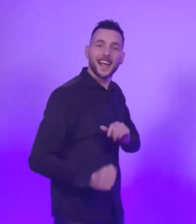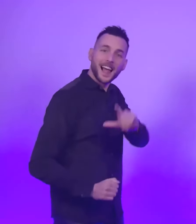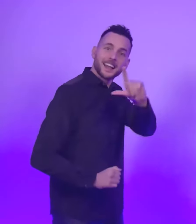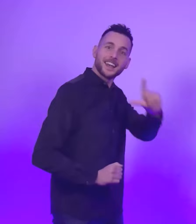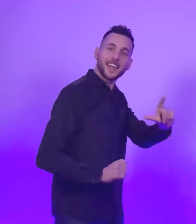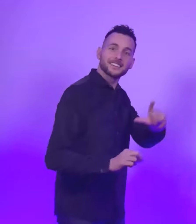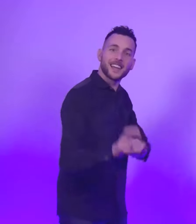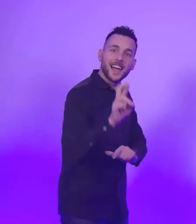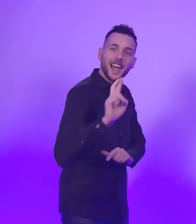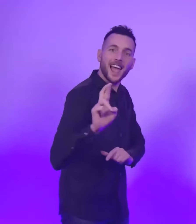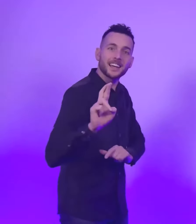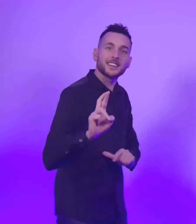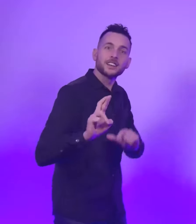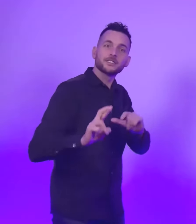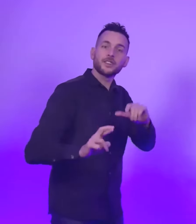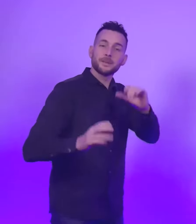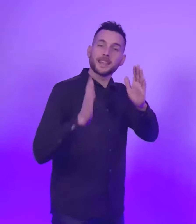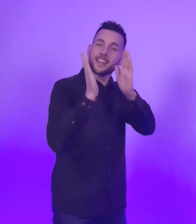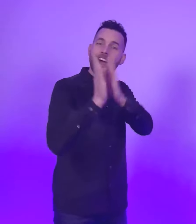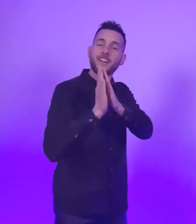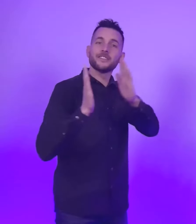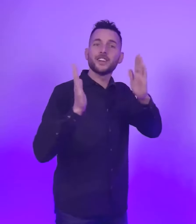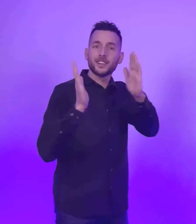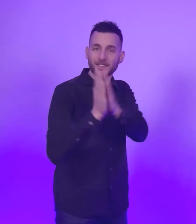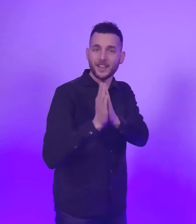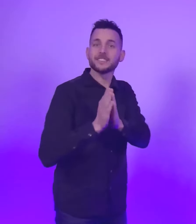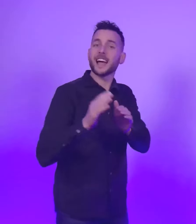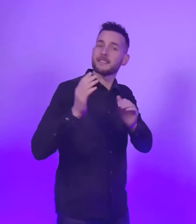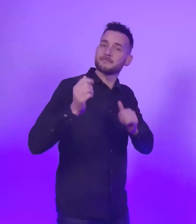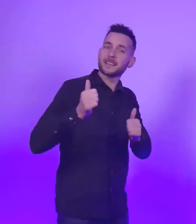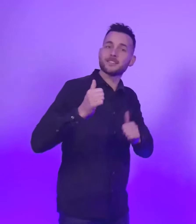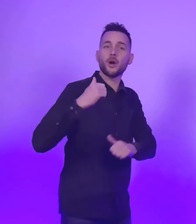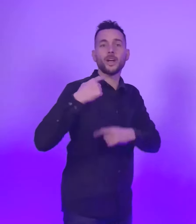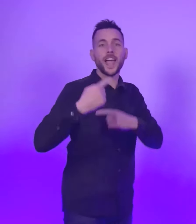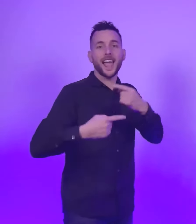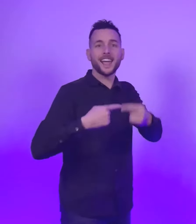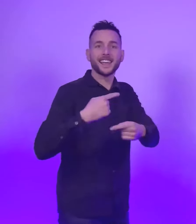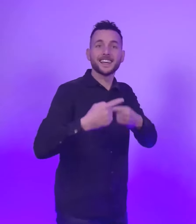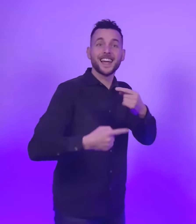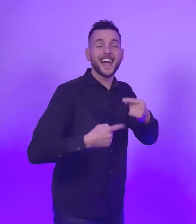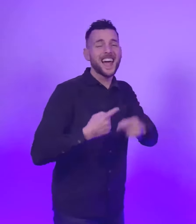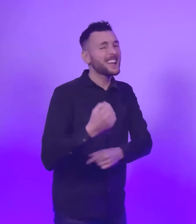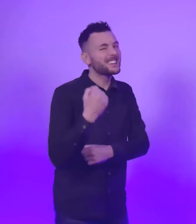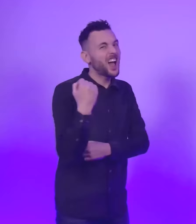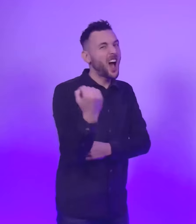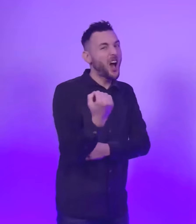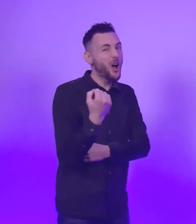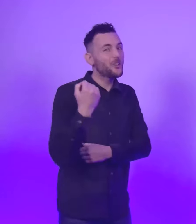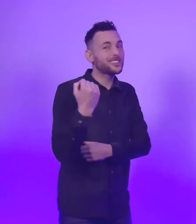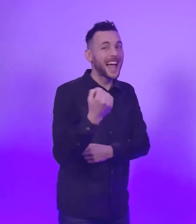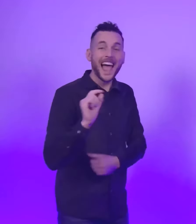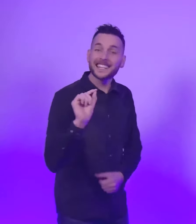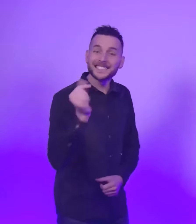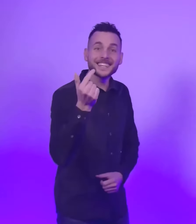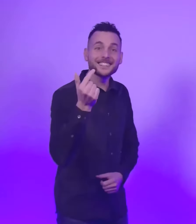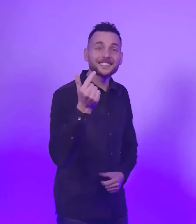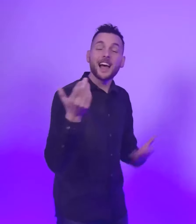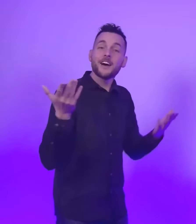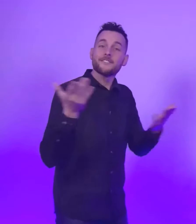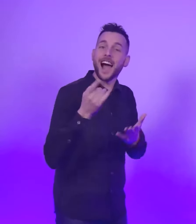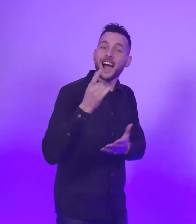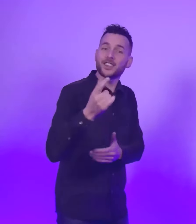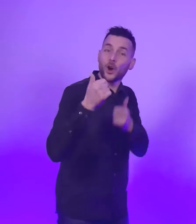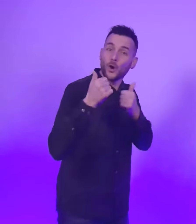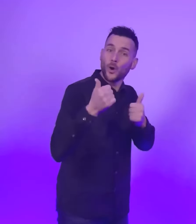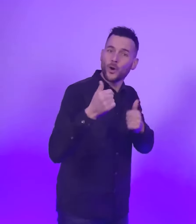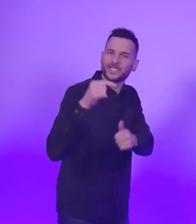Hey! Links, rechts, klap eens in je handen, dat gaat best oké. Er is altijd iets